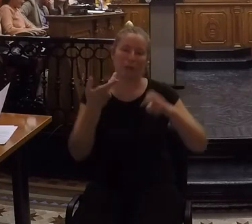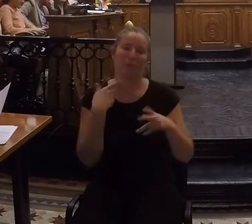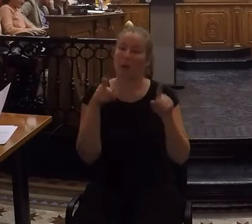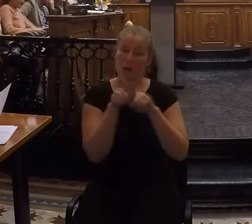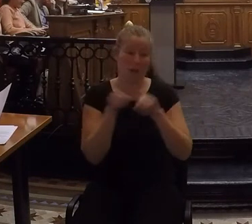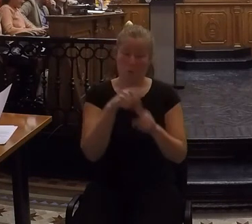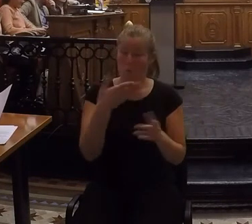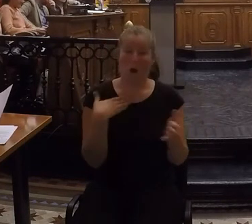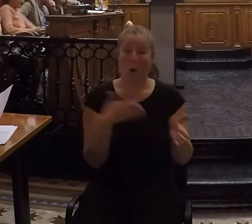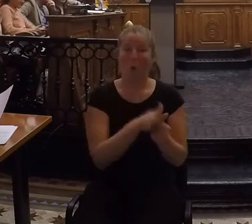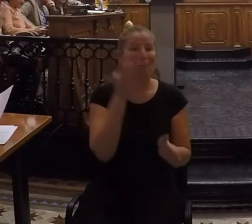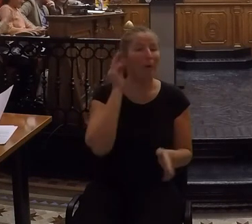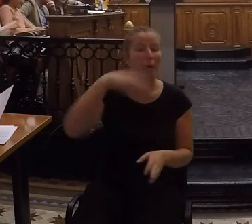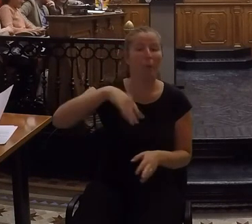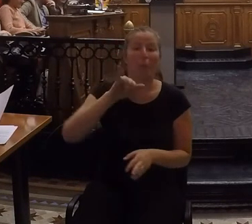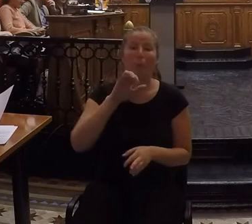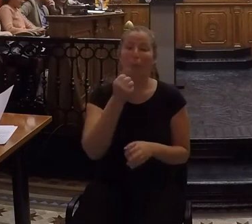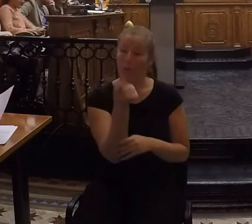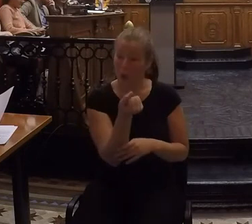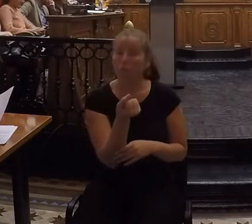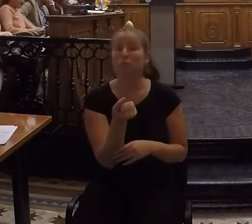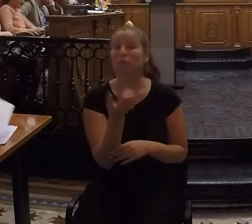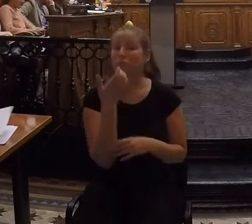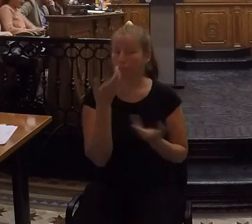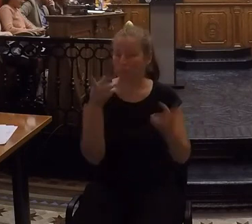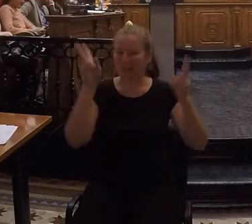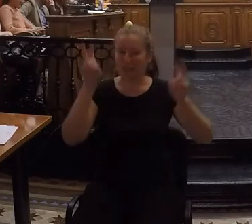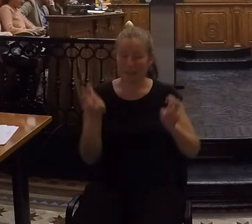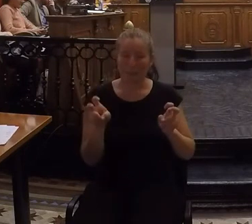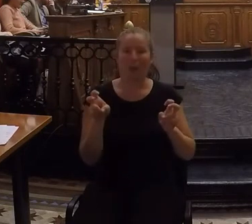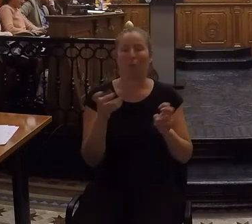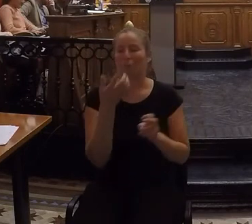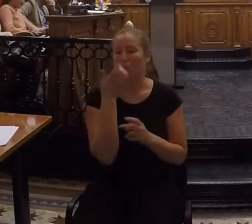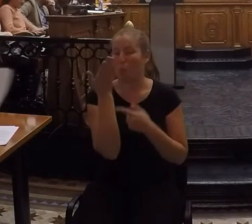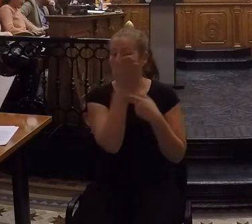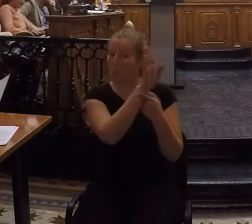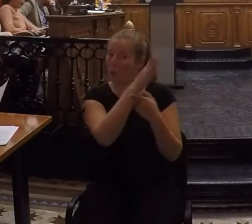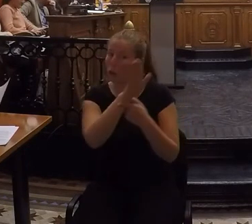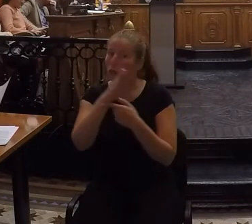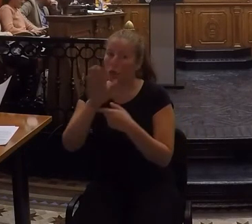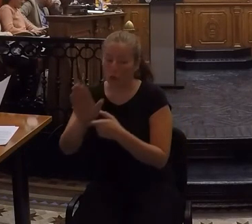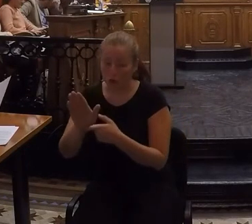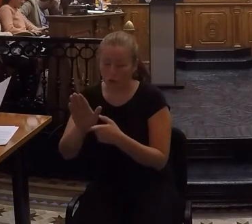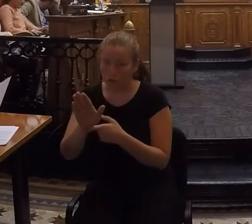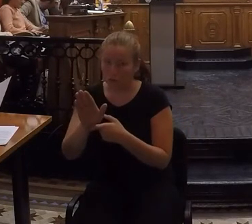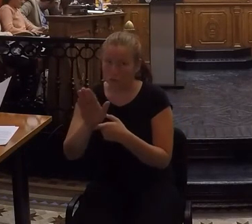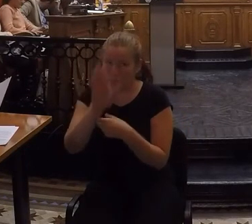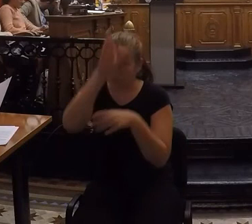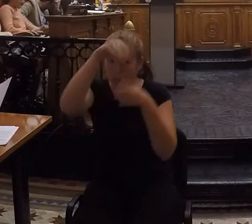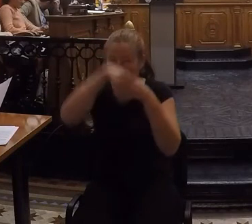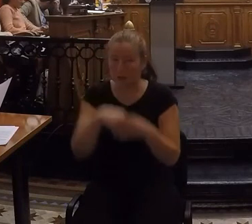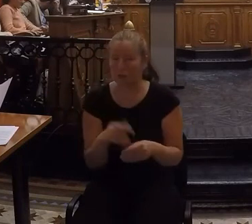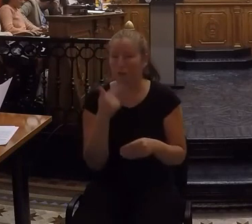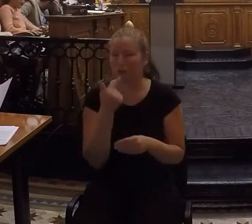Creo que ha quedado claro también que el contenido de las mociones no se convierte en partidas